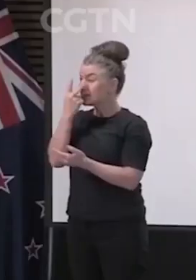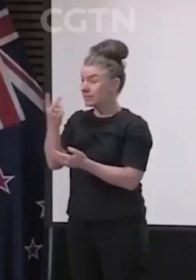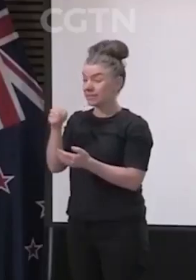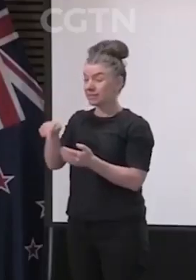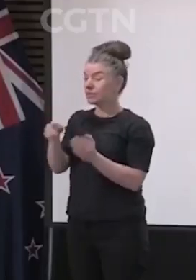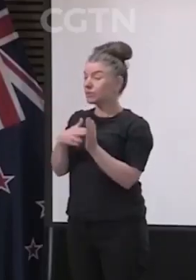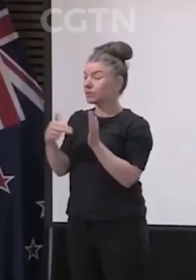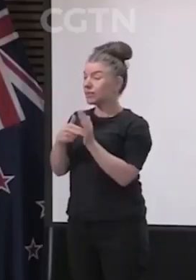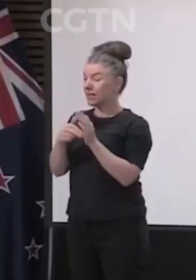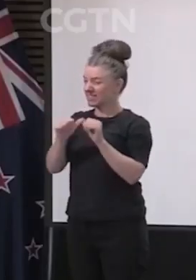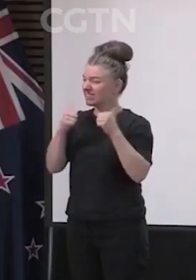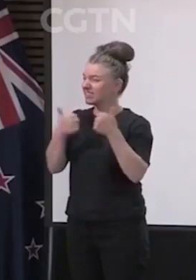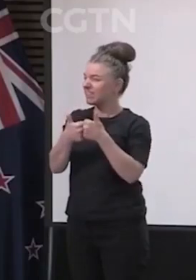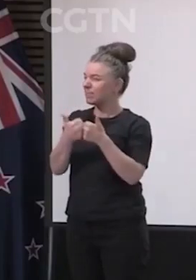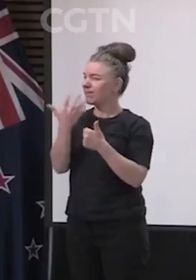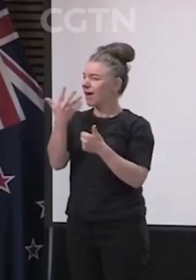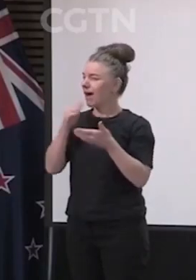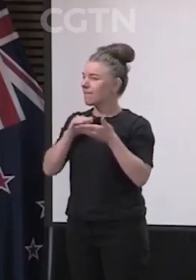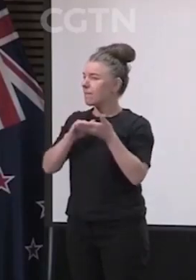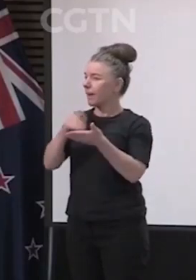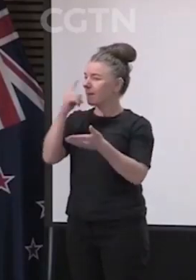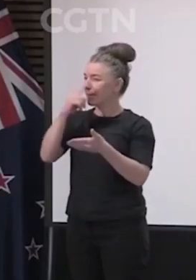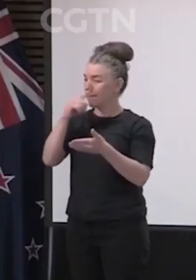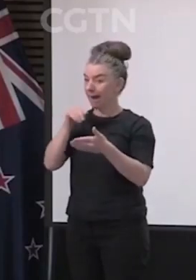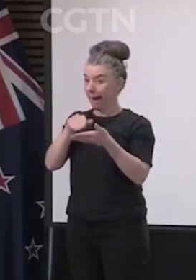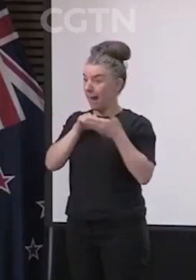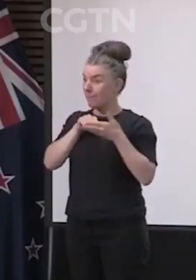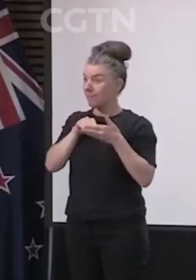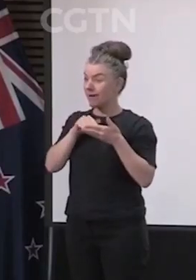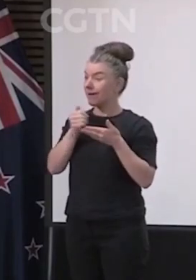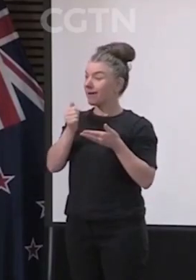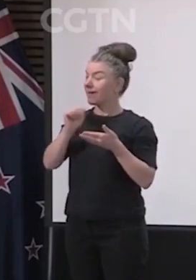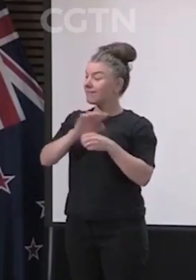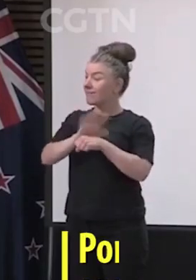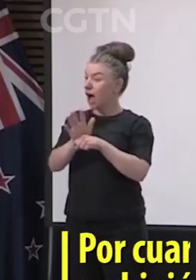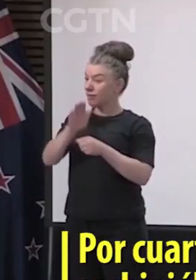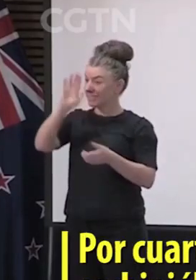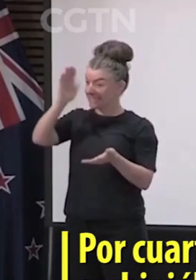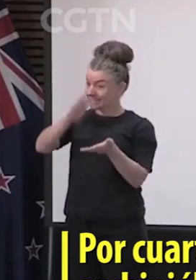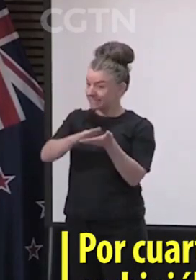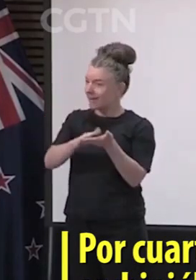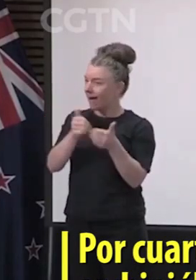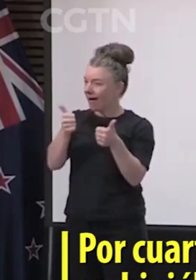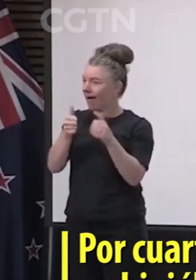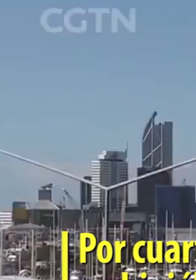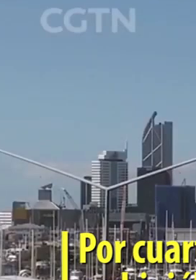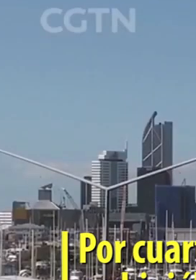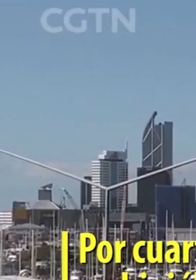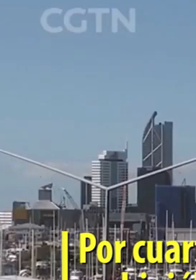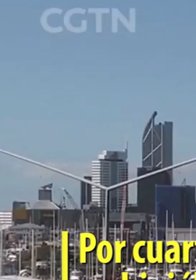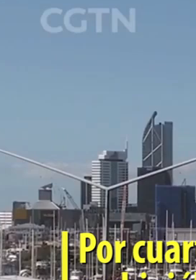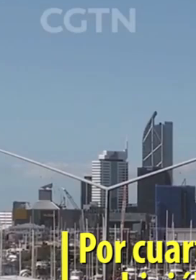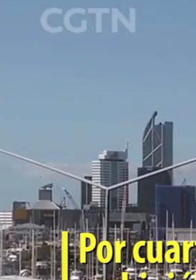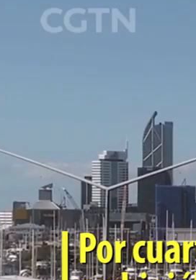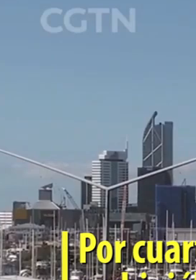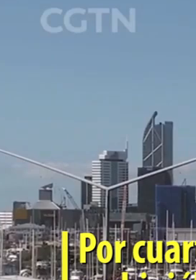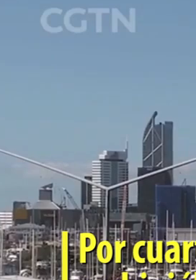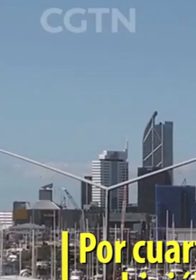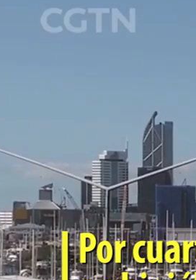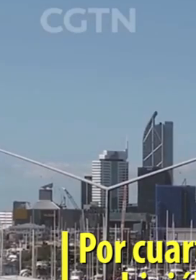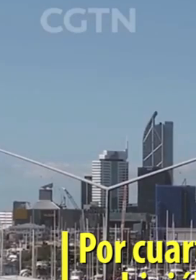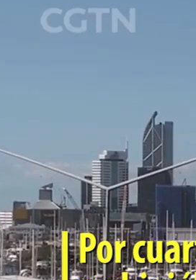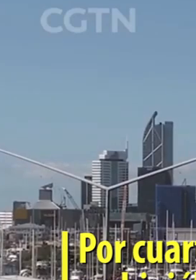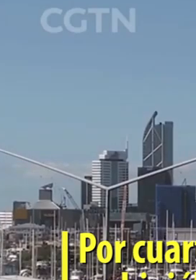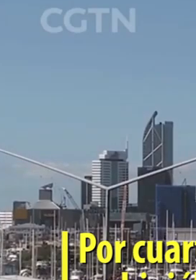El gobierno de la primera ministra de Nueva Zelanda, Jacinda Ardern, anunció que por cuarto día consecutivo el archipiélago no tuvo casos del